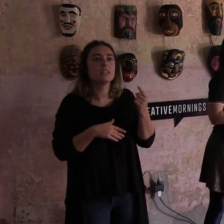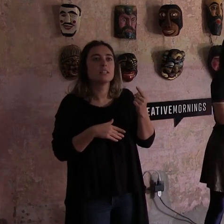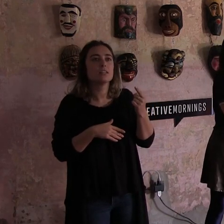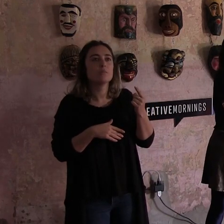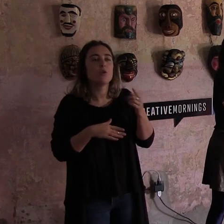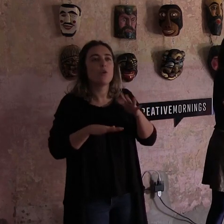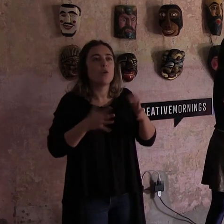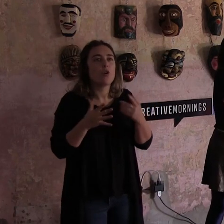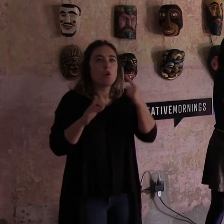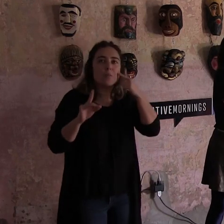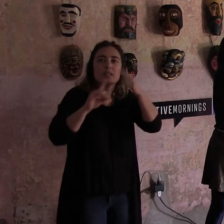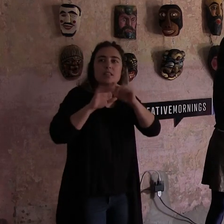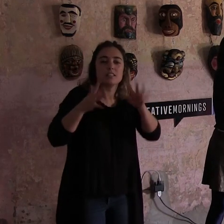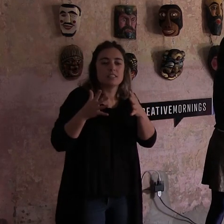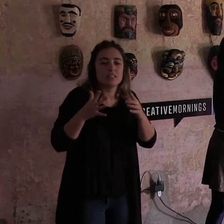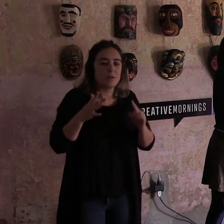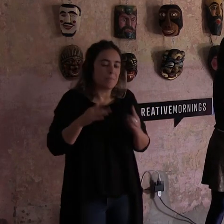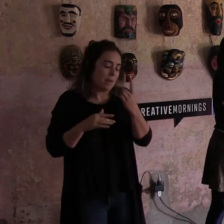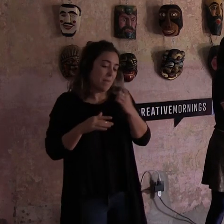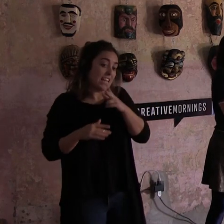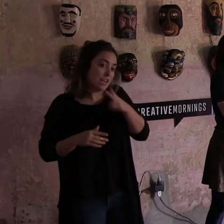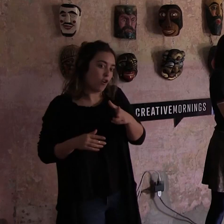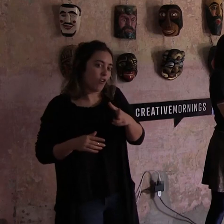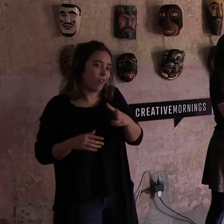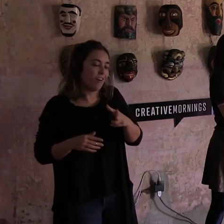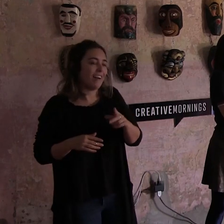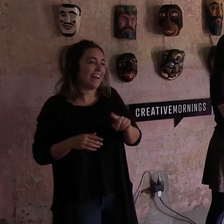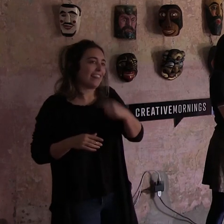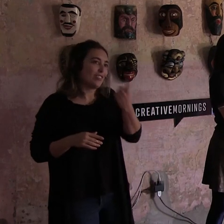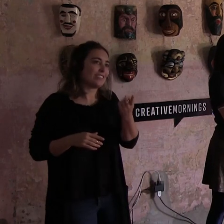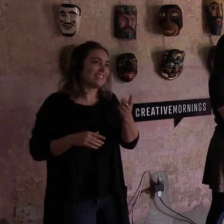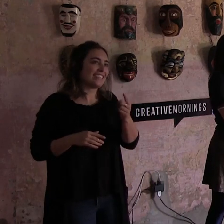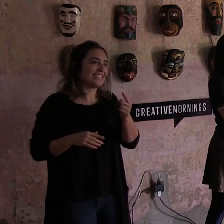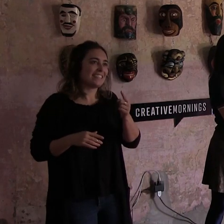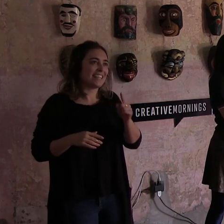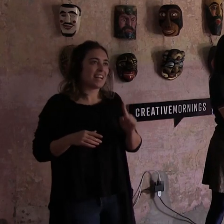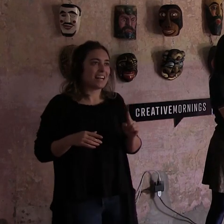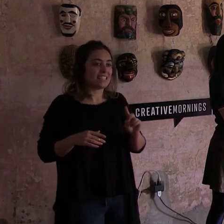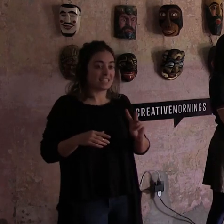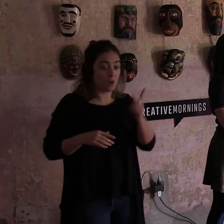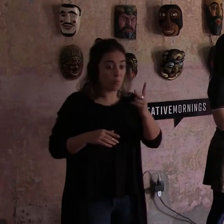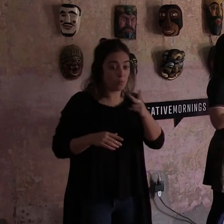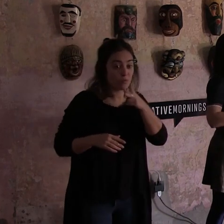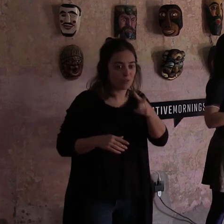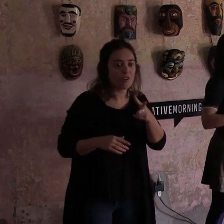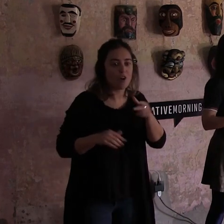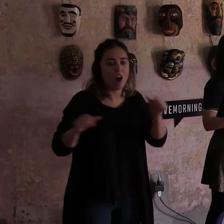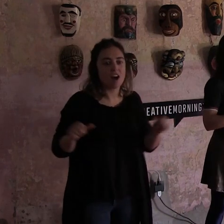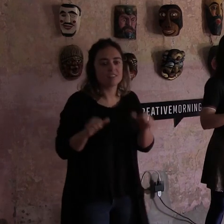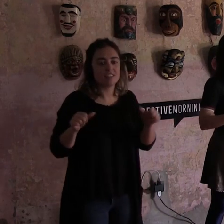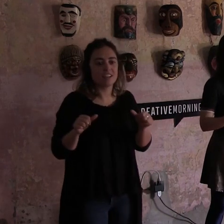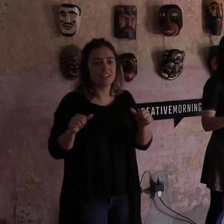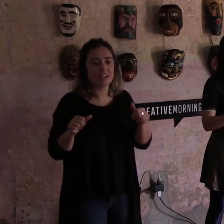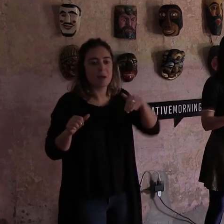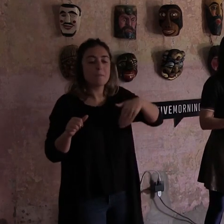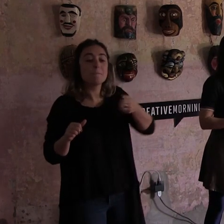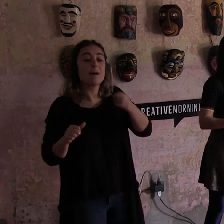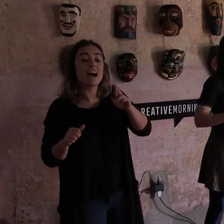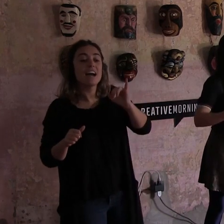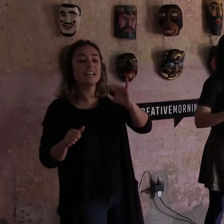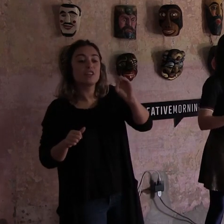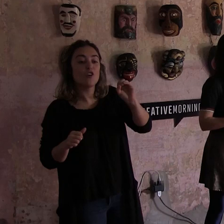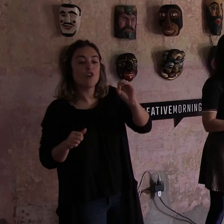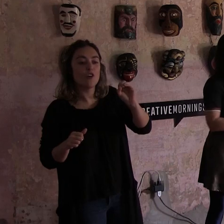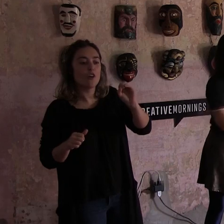dije, bueno, ya que usé con mi primer hijo Johnny Bravo, en el segundo usé a Mario Bros, porque estaba